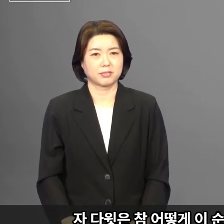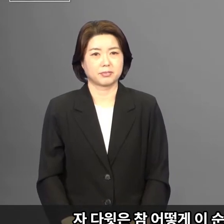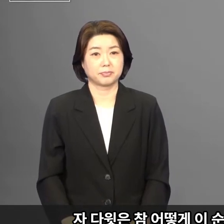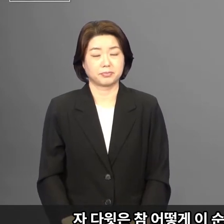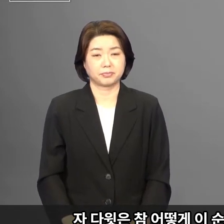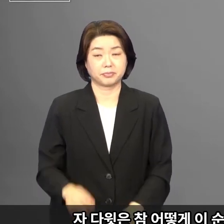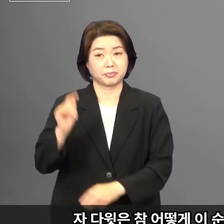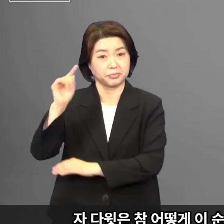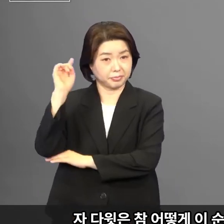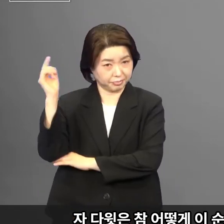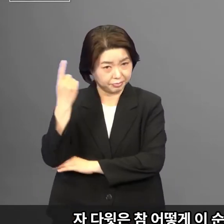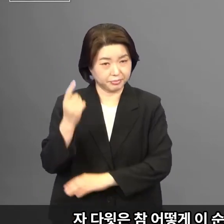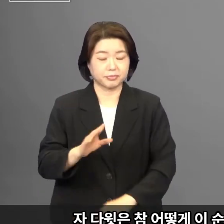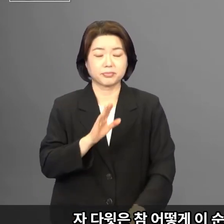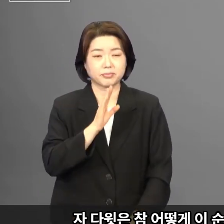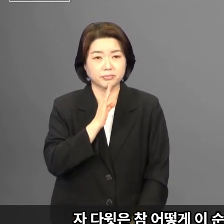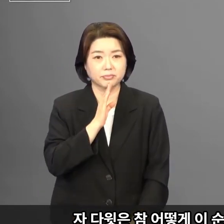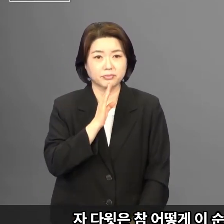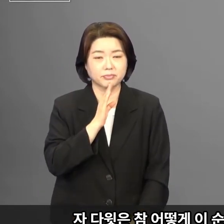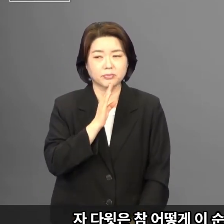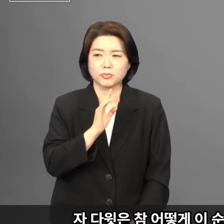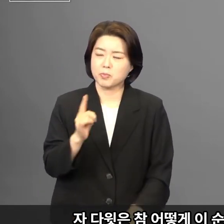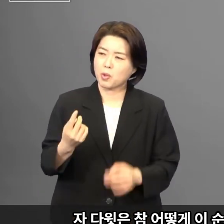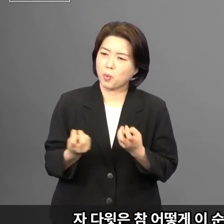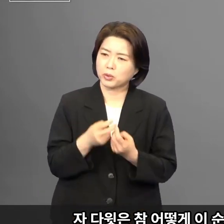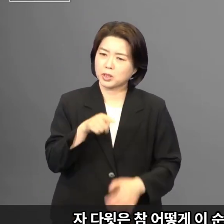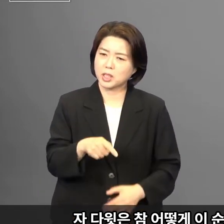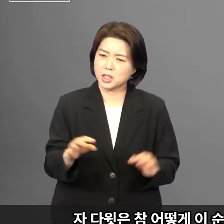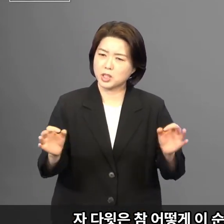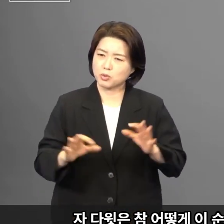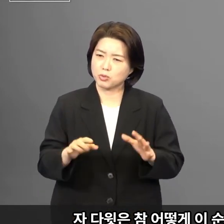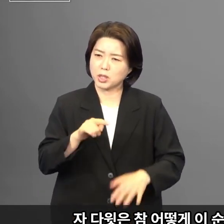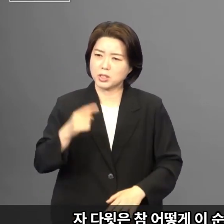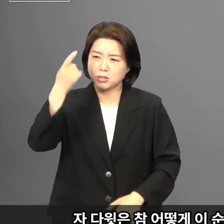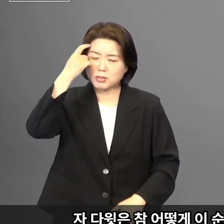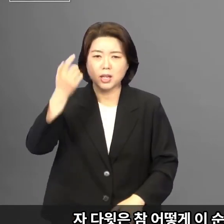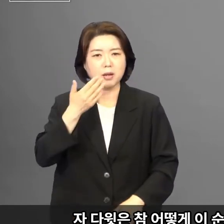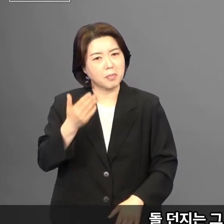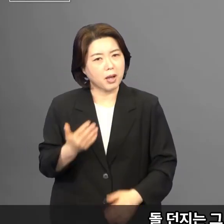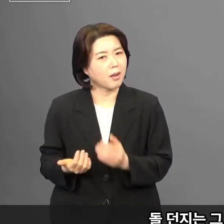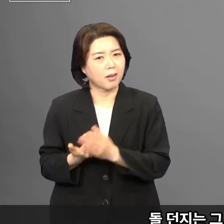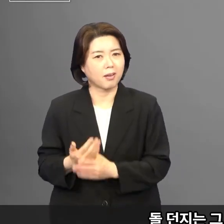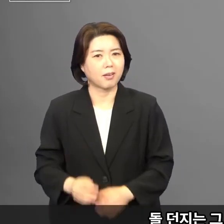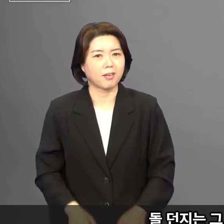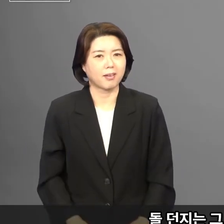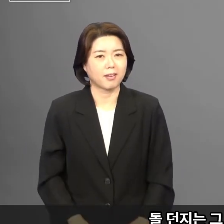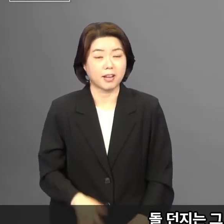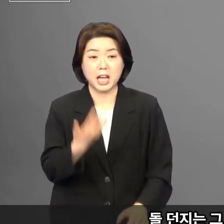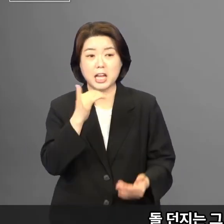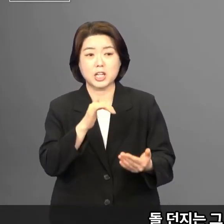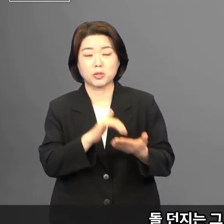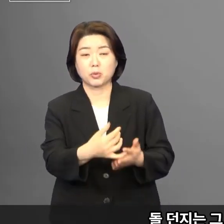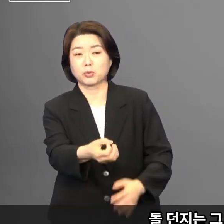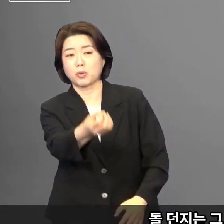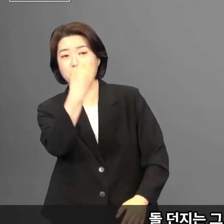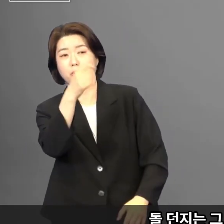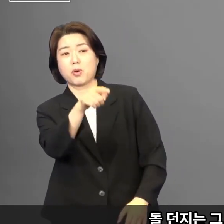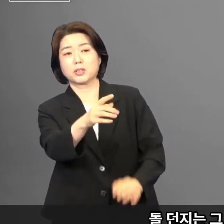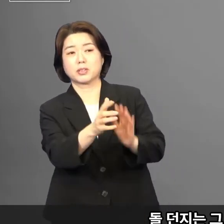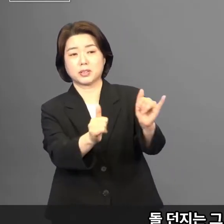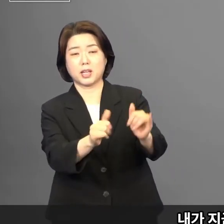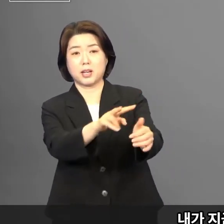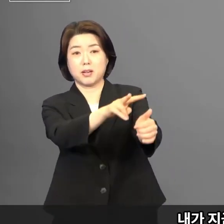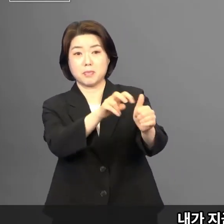자, 다윗은 참 어떻게 이 순간에 이럴 수 있을지 모르겠지만 돌 던지는 그 사람을